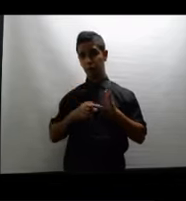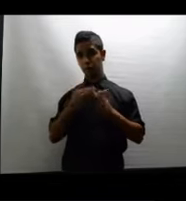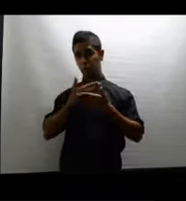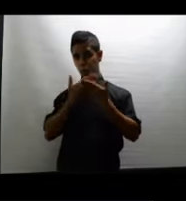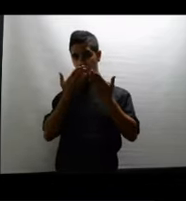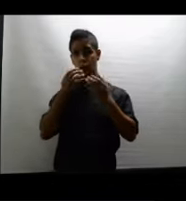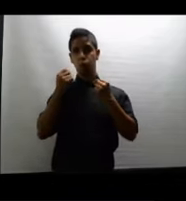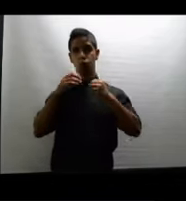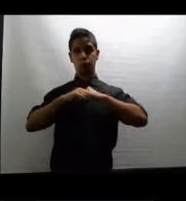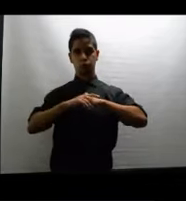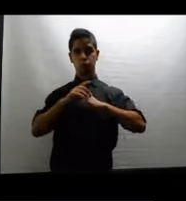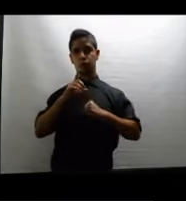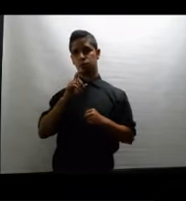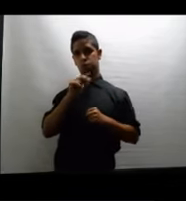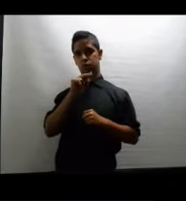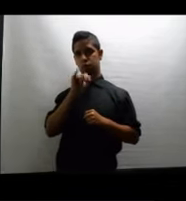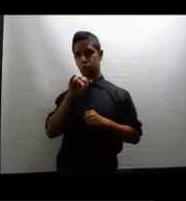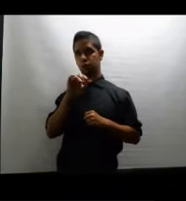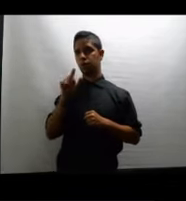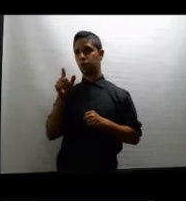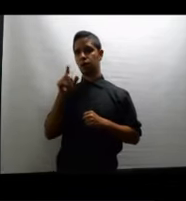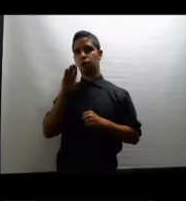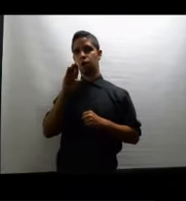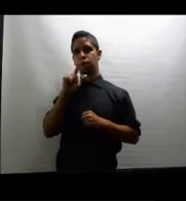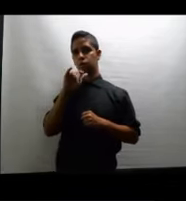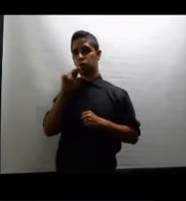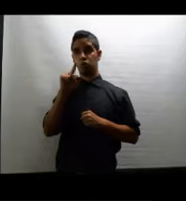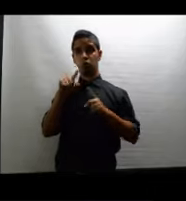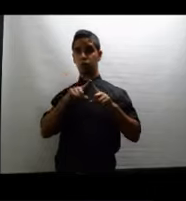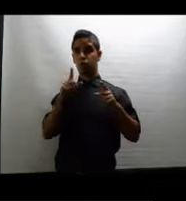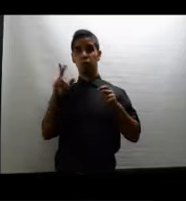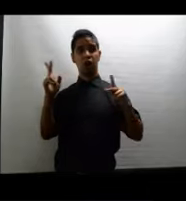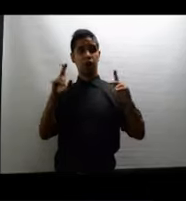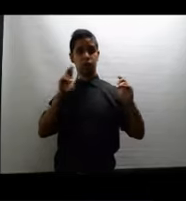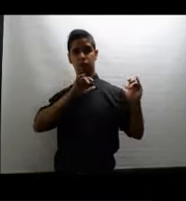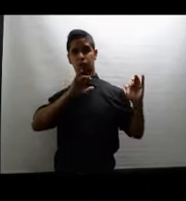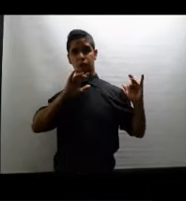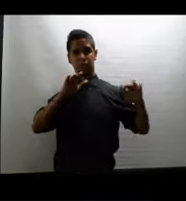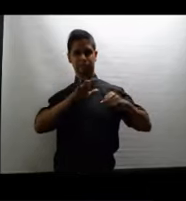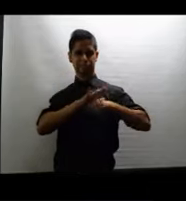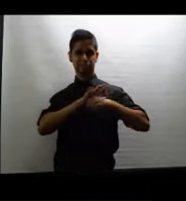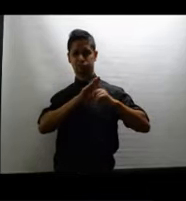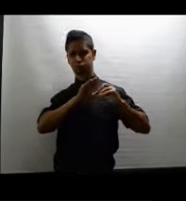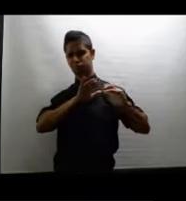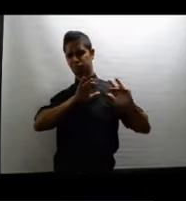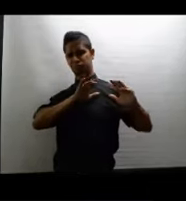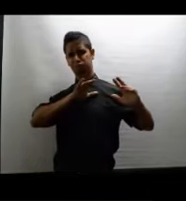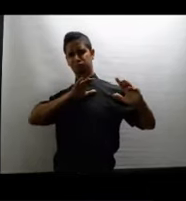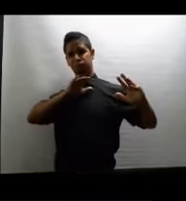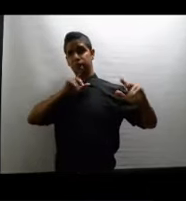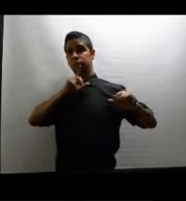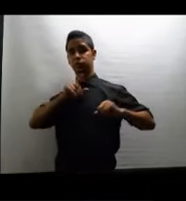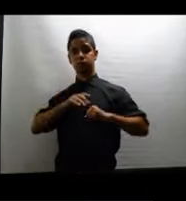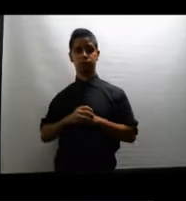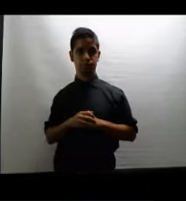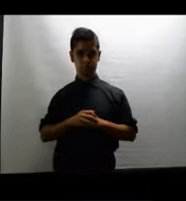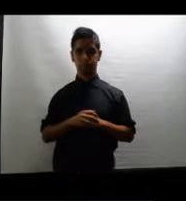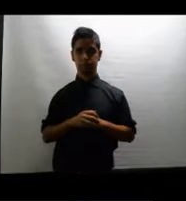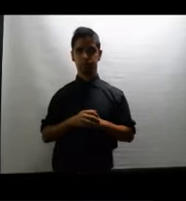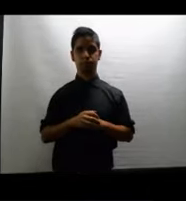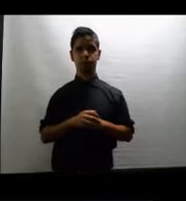Dani en el balcón allí en Navidad en la fundación y eso se abarrota. Bueno,